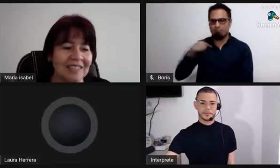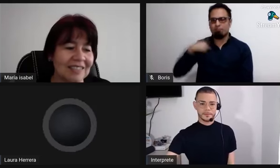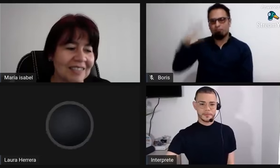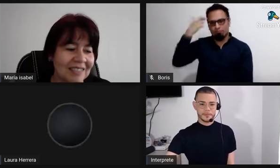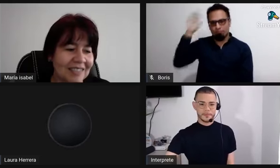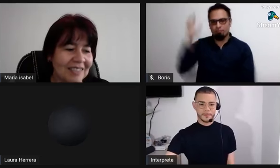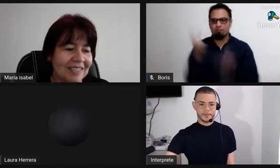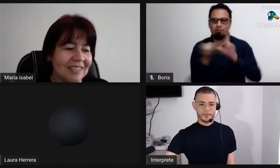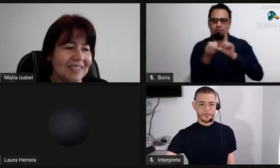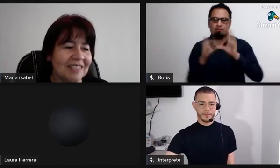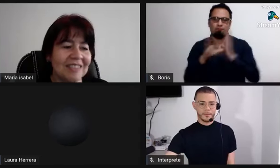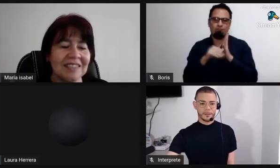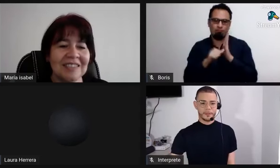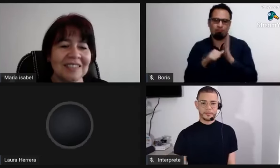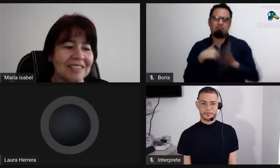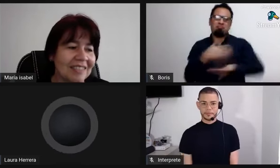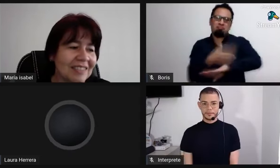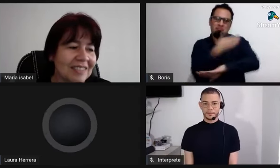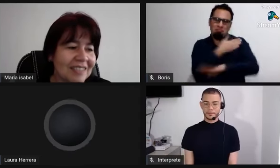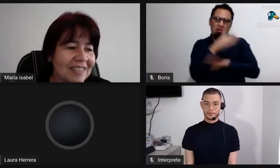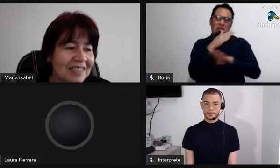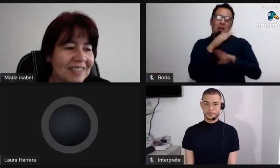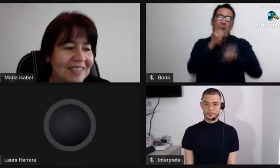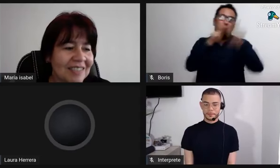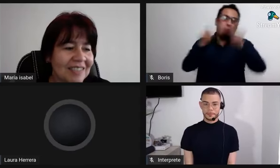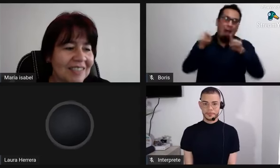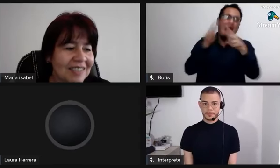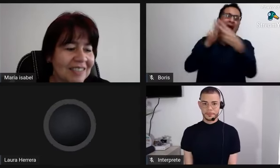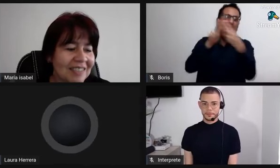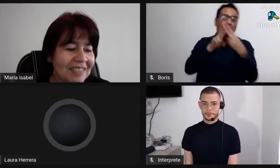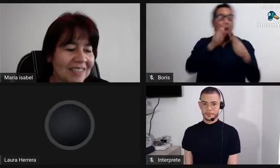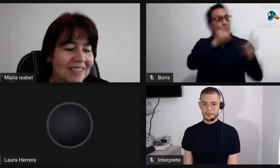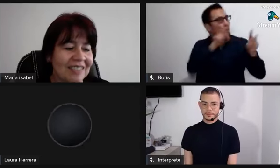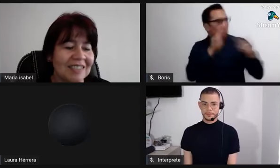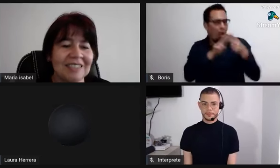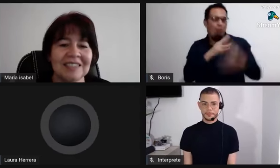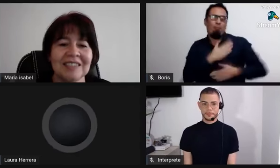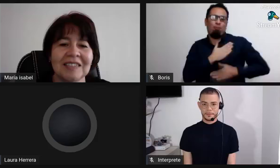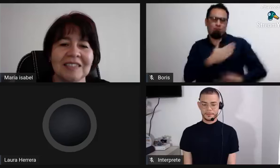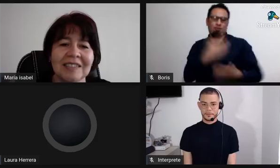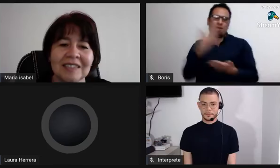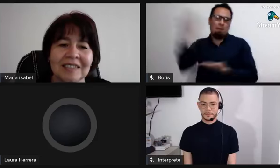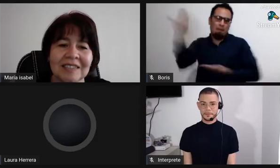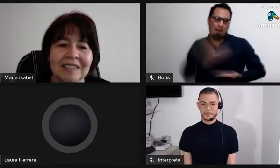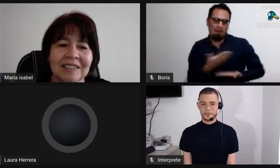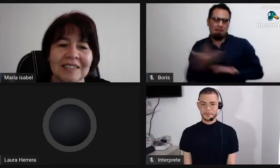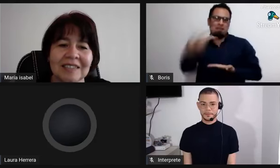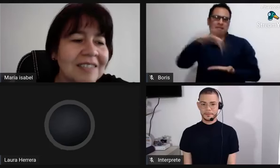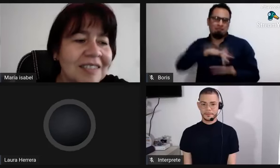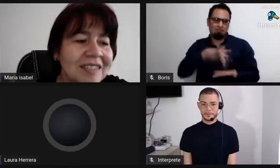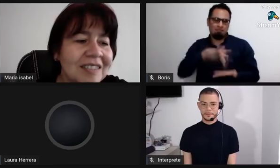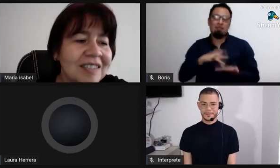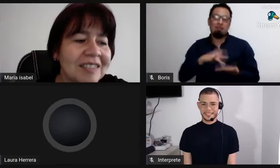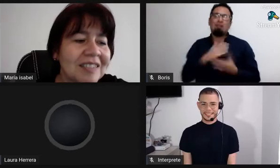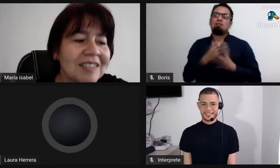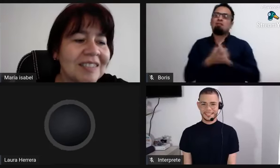Pérez. Soy licenciado en Ciencias Sociales. Algunos me conocen, otros no. De todas